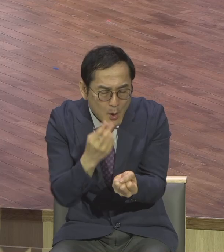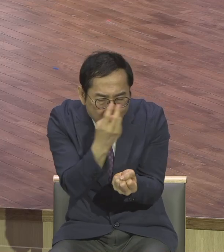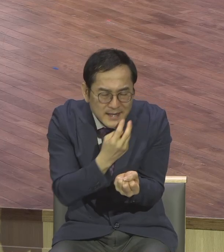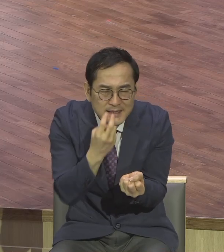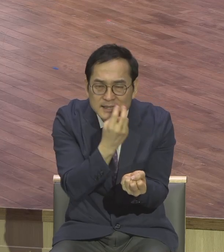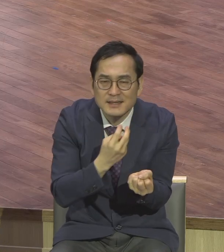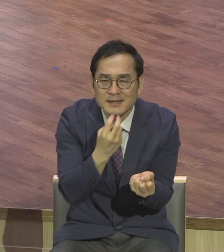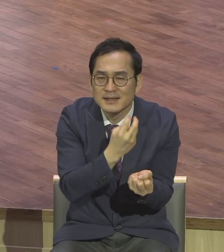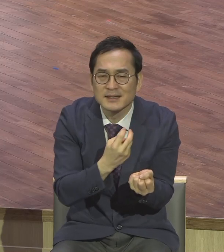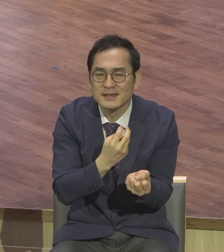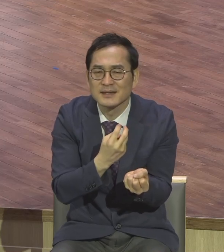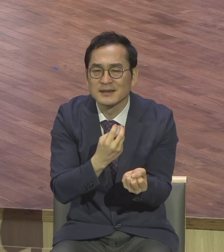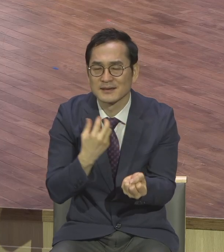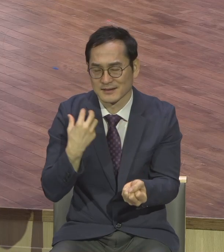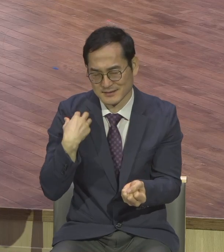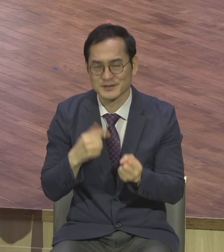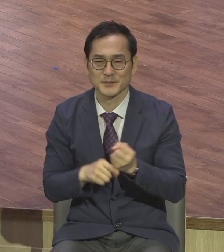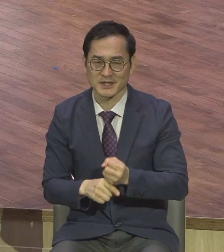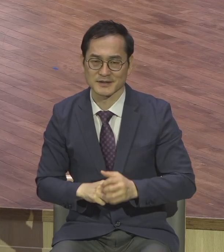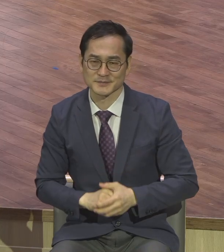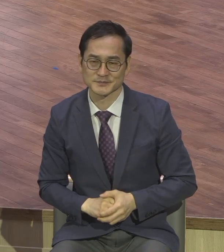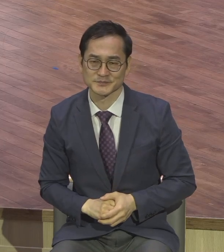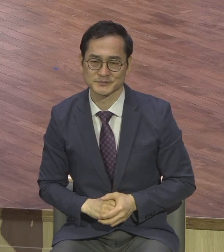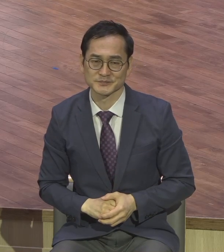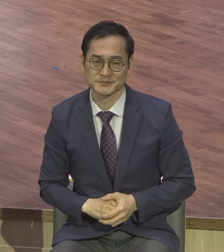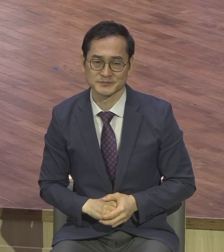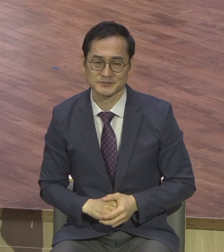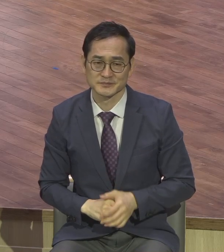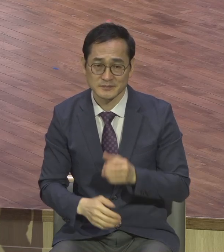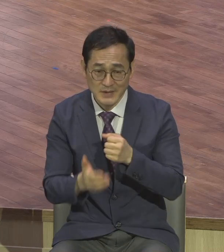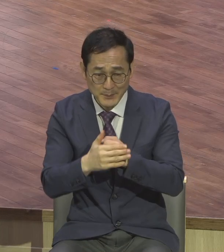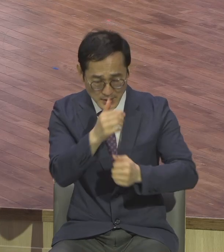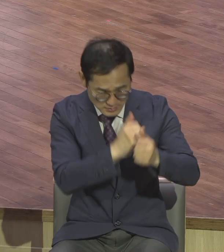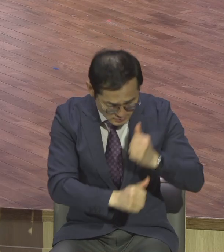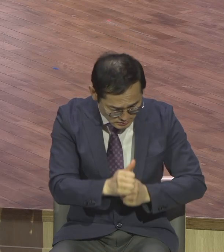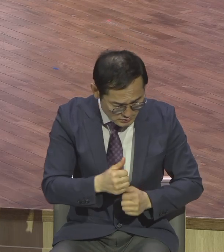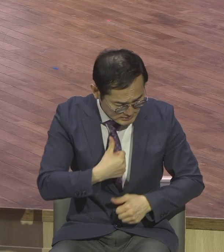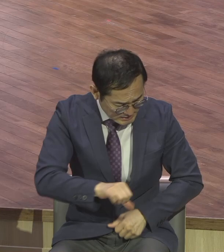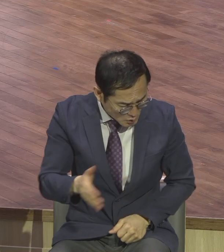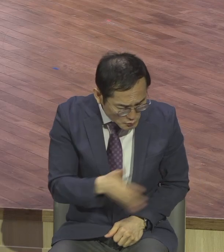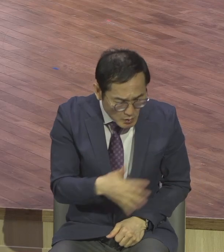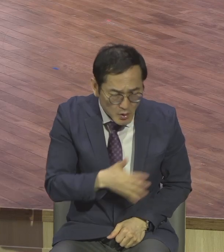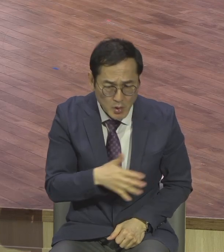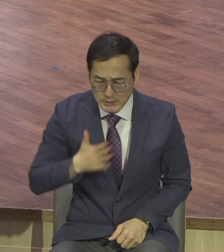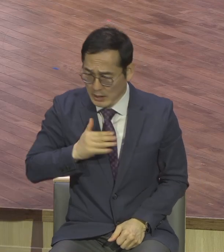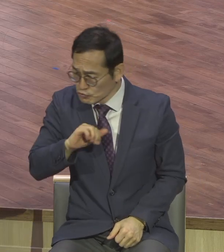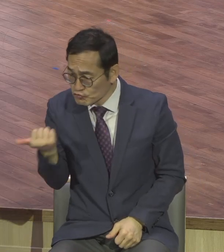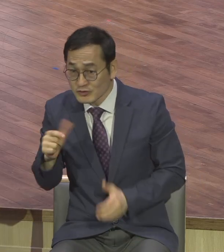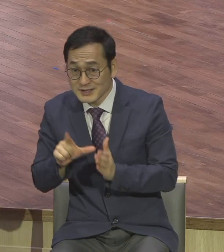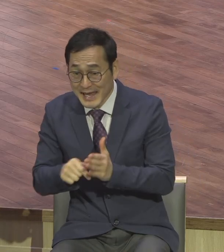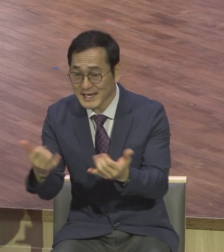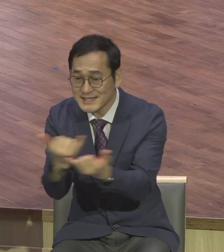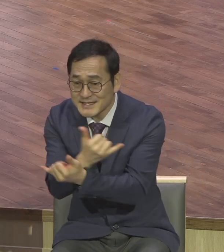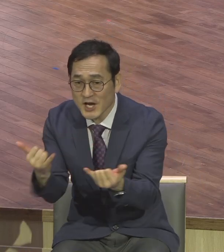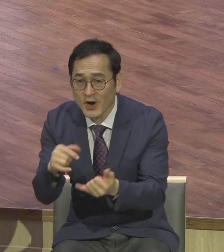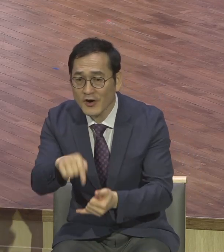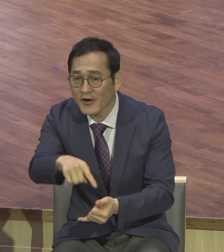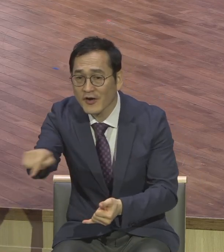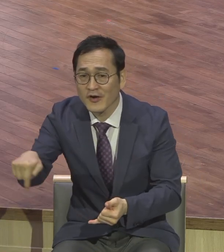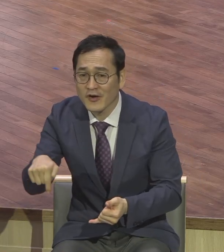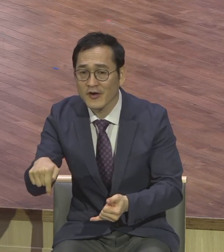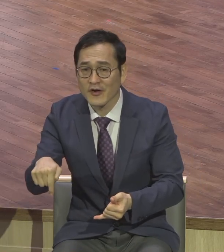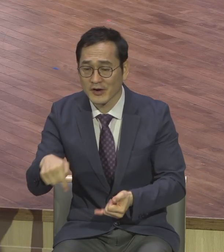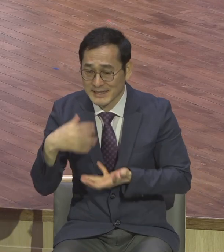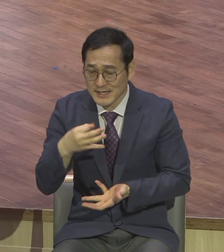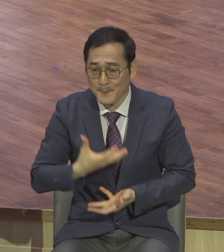보존한다라고 생각했어요. 그래서 후손이 없이 죽었을 경우 어떻게 자기 친족 중에서 기업 물을